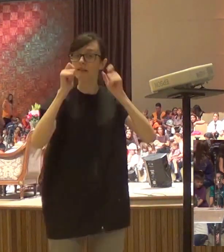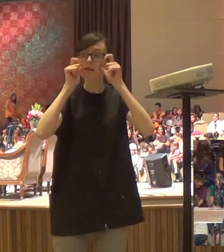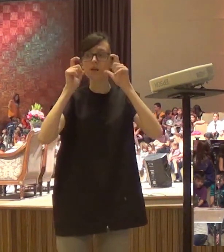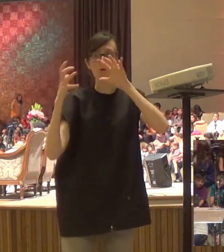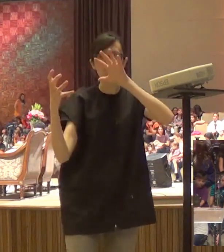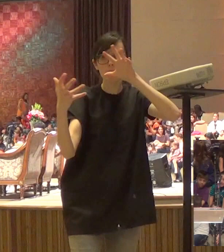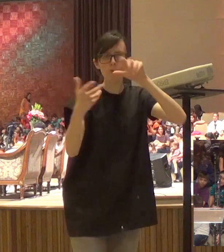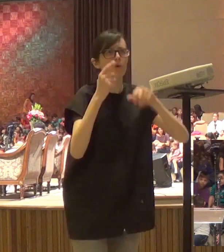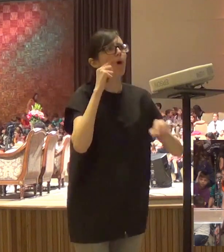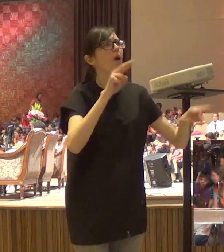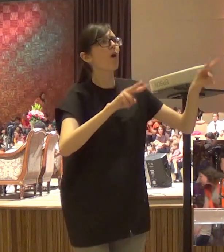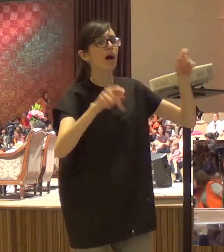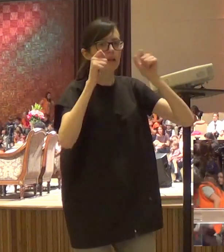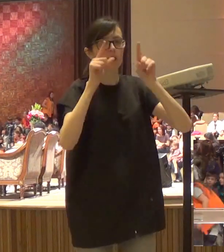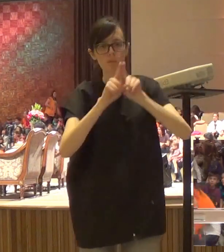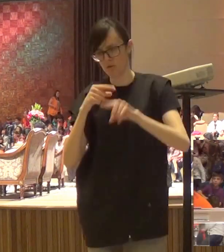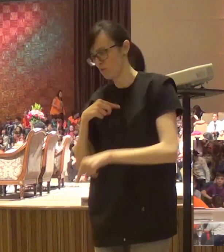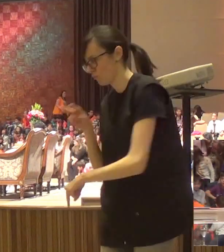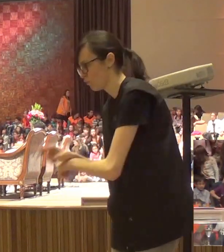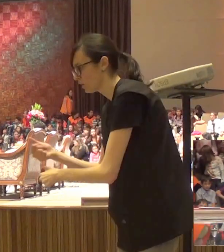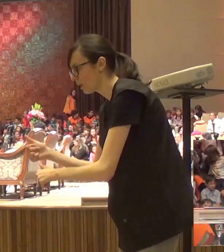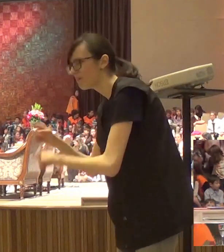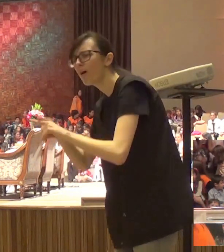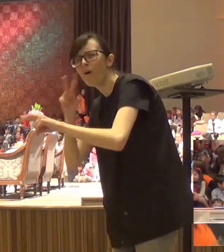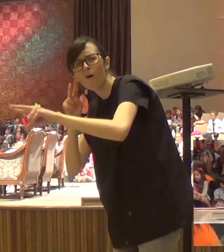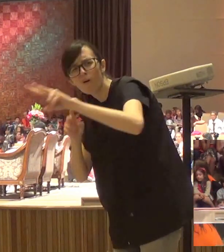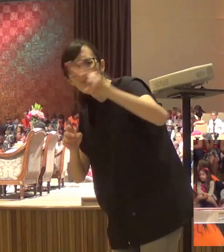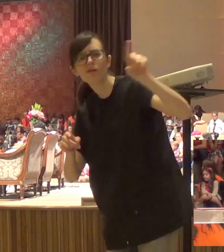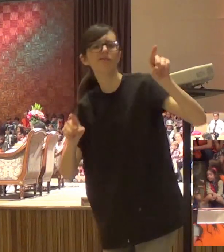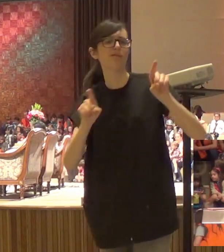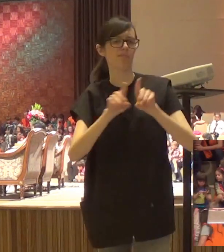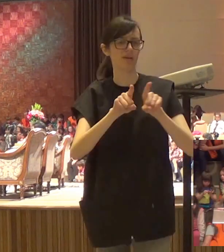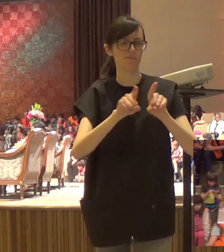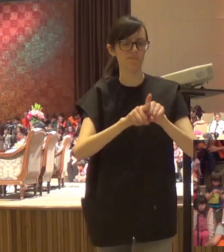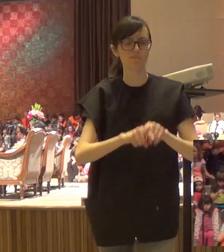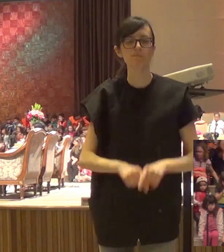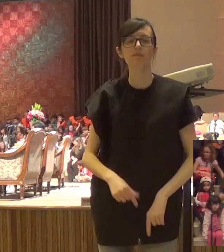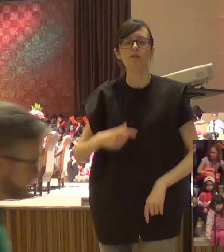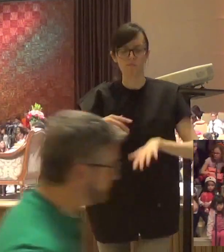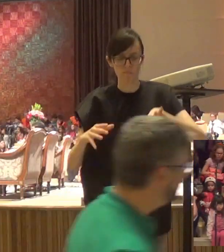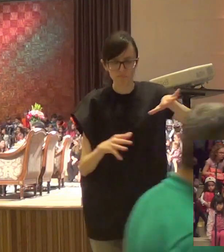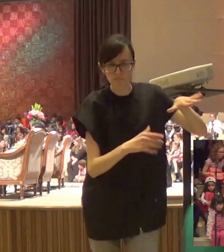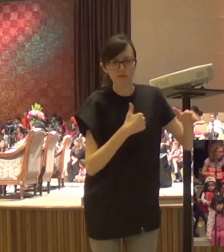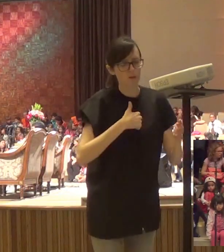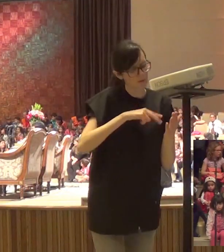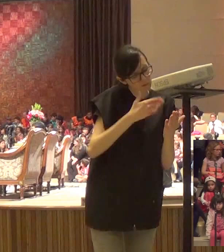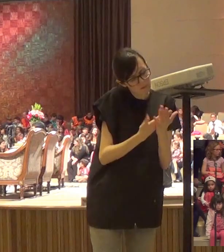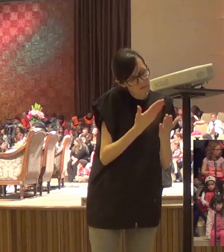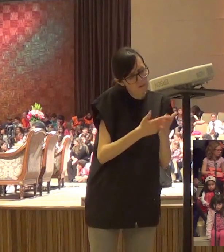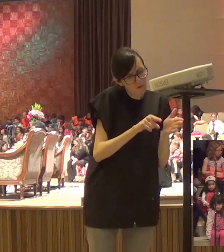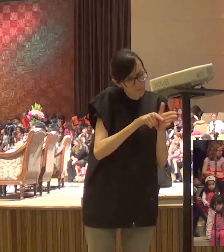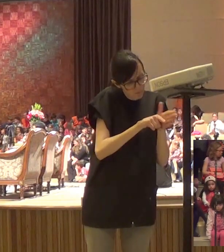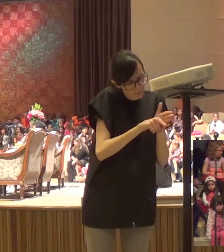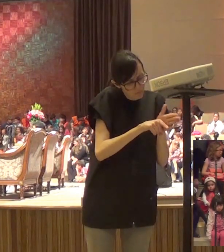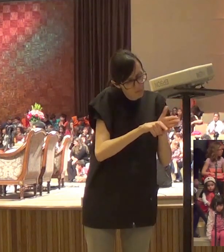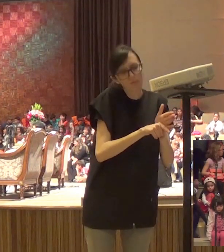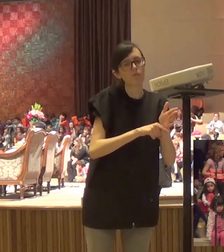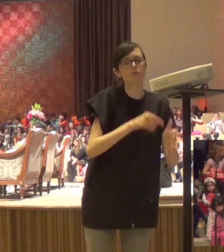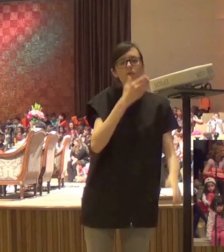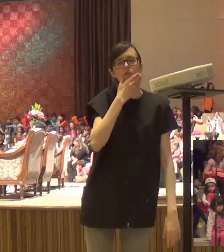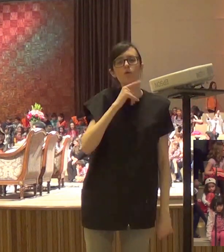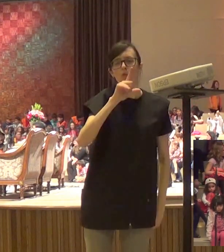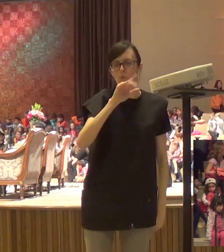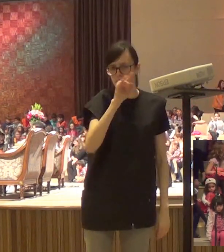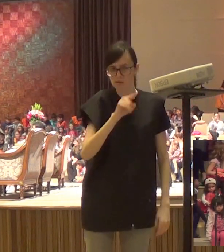olhar para a realidade é muito importante. E olhar para o que está acontecendo nos nossos dias. Outra citação que me chamou muita atenção,